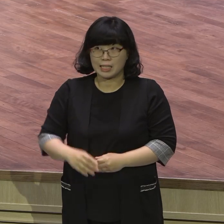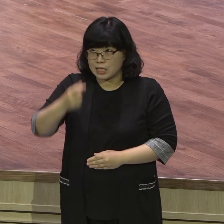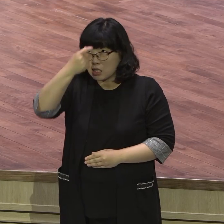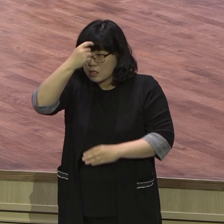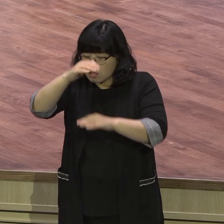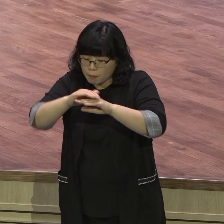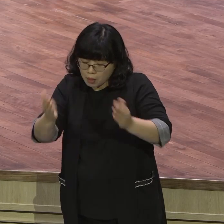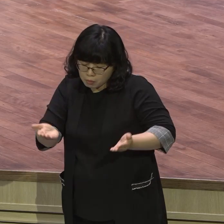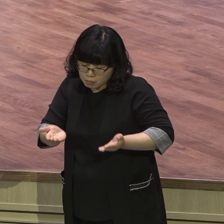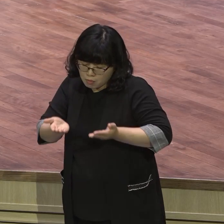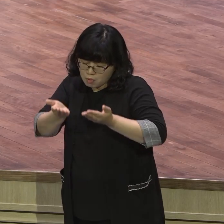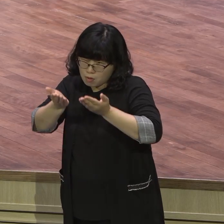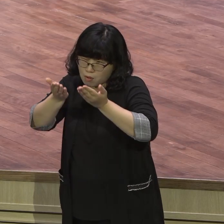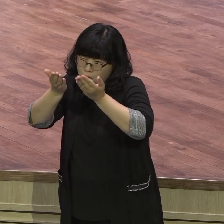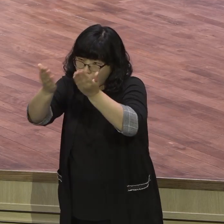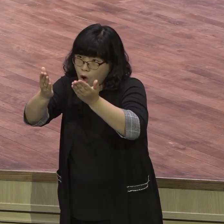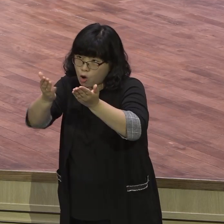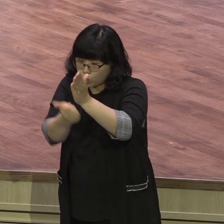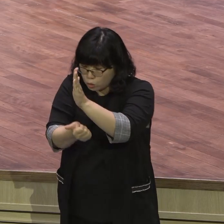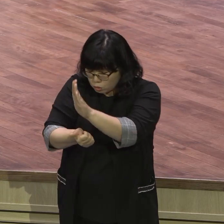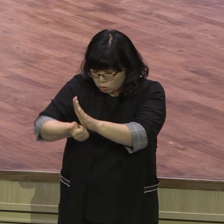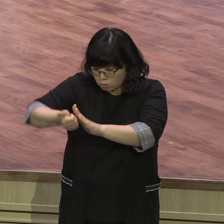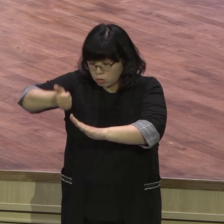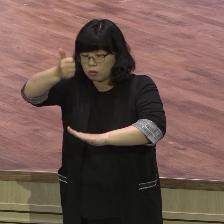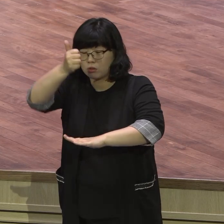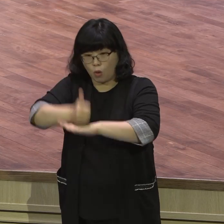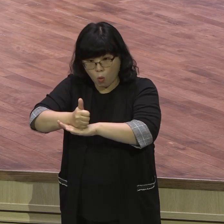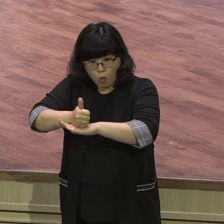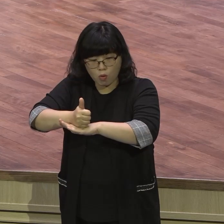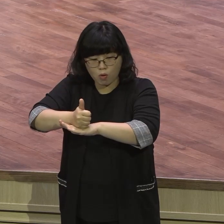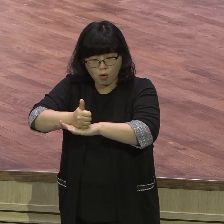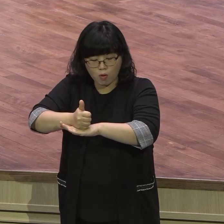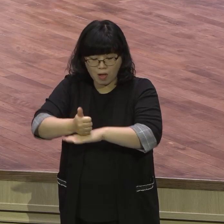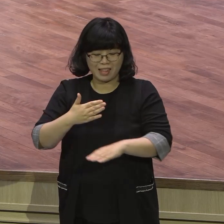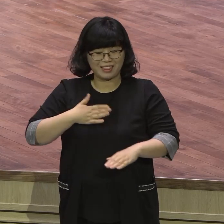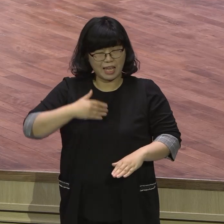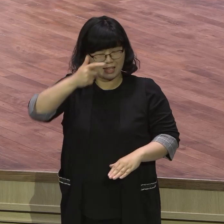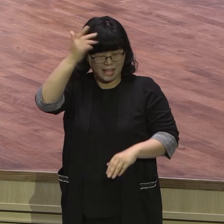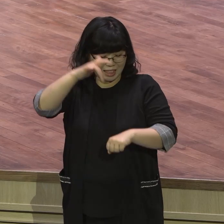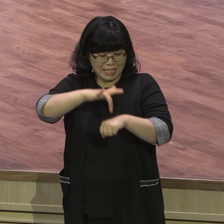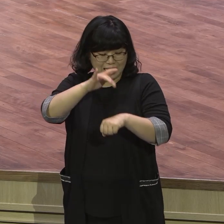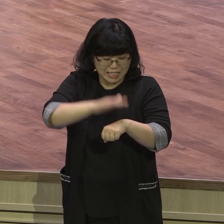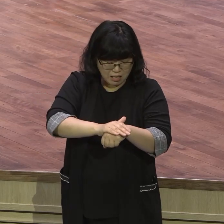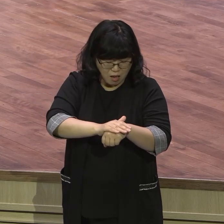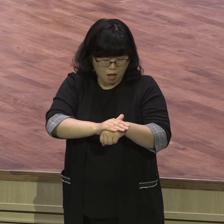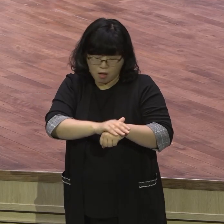참석한다 그 말 아닙니다. 예배를 한 번 제대로 영적으로 드려면요. 예틀이 깨지기 시작해요.